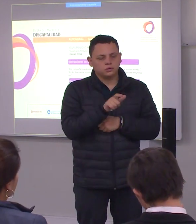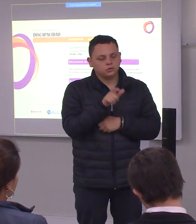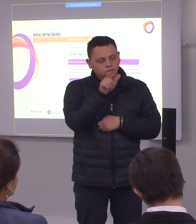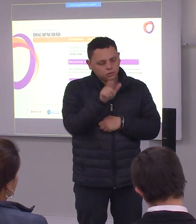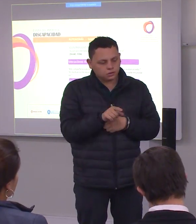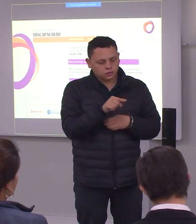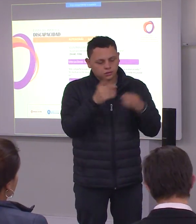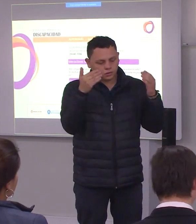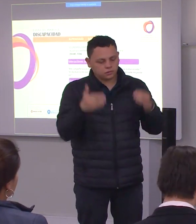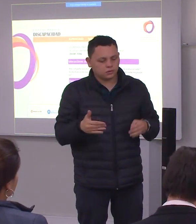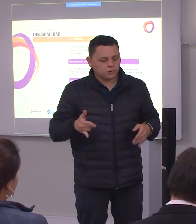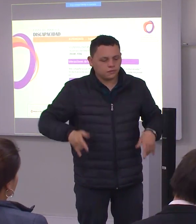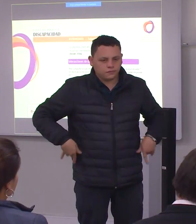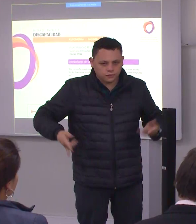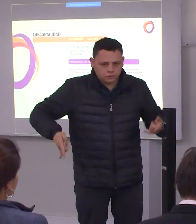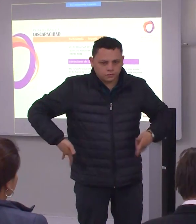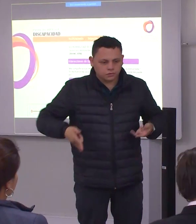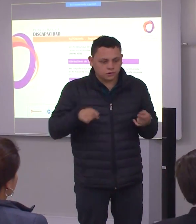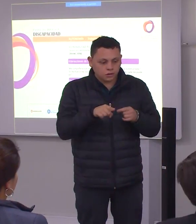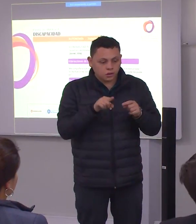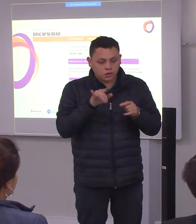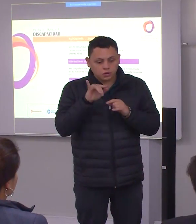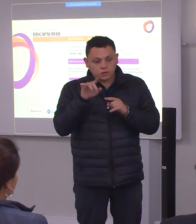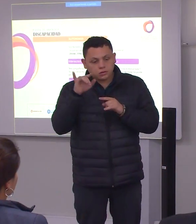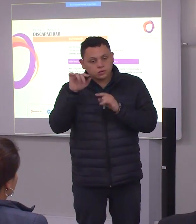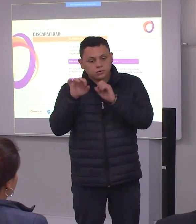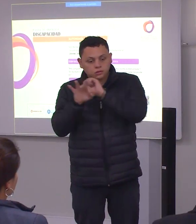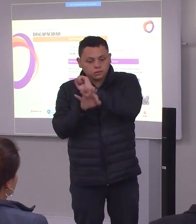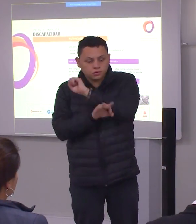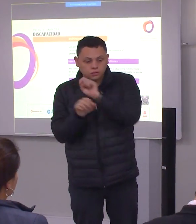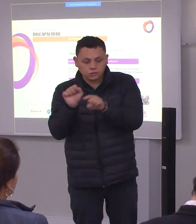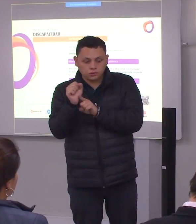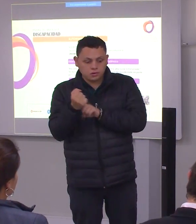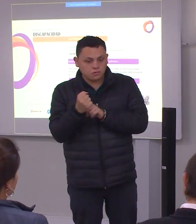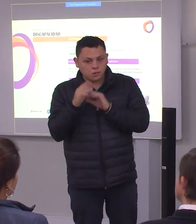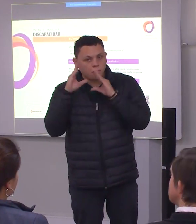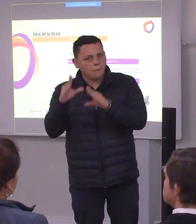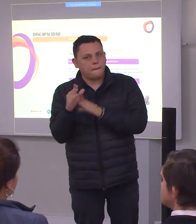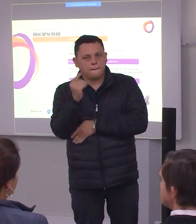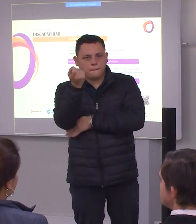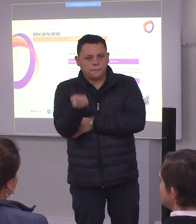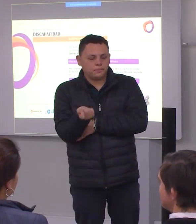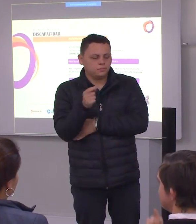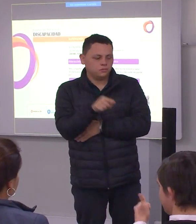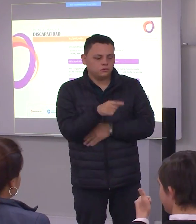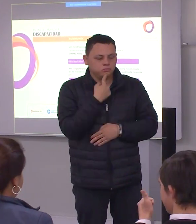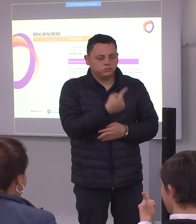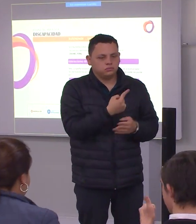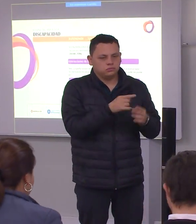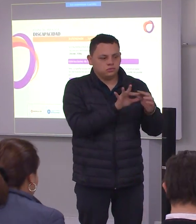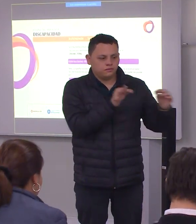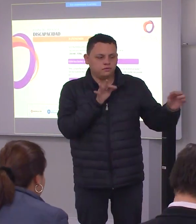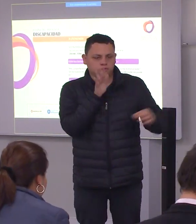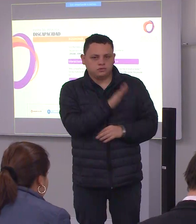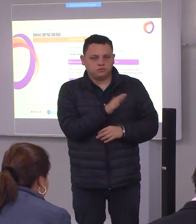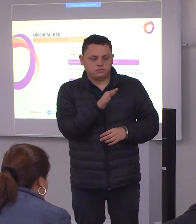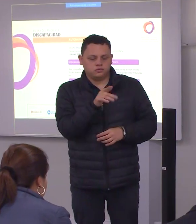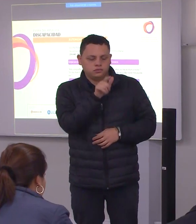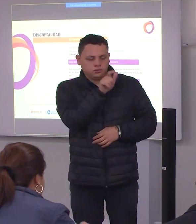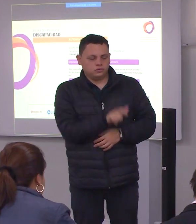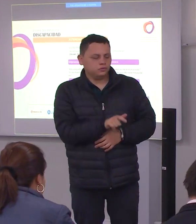física y sensorial que para la psicosocial y aquí les quiero resaltar pues la voz de ellos y dice así